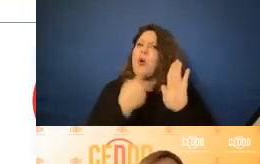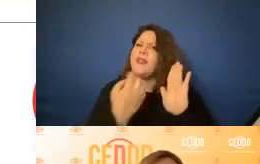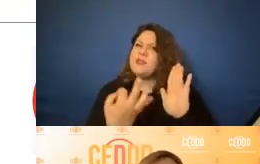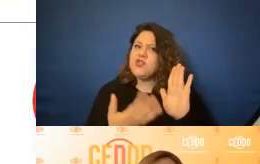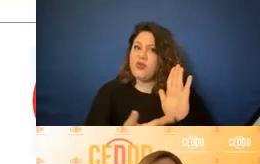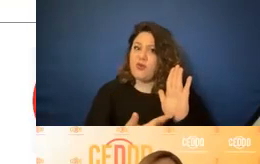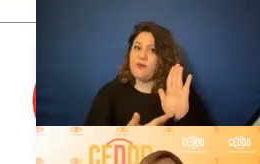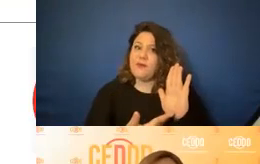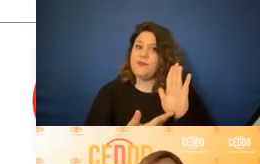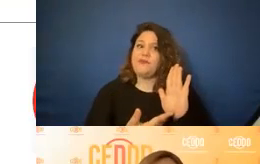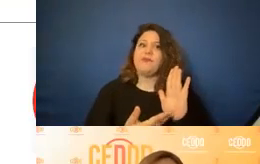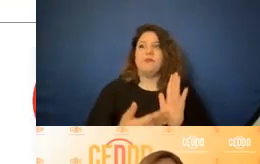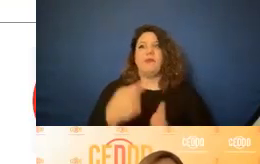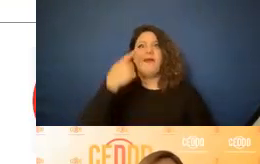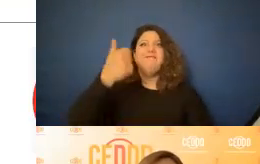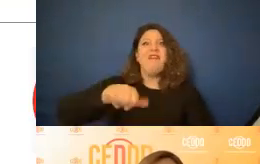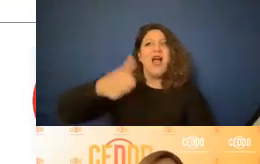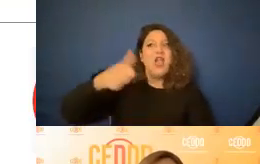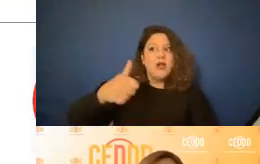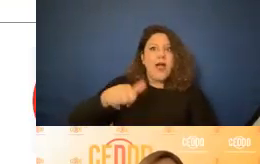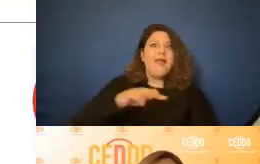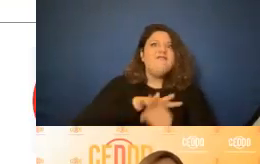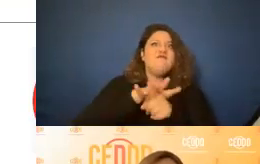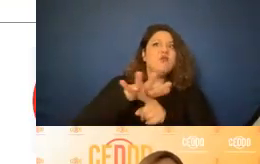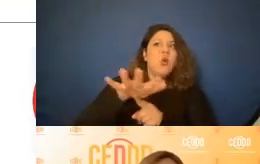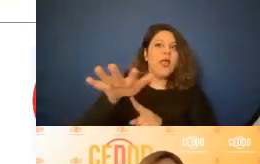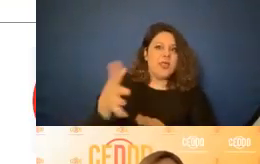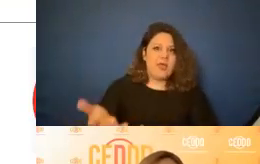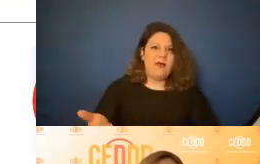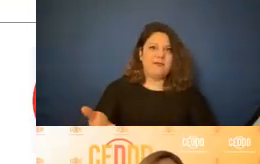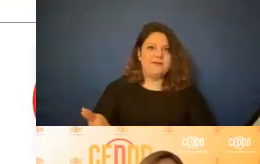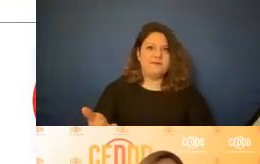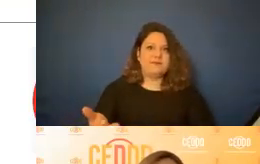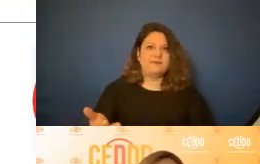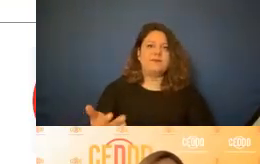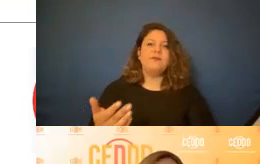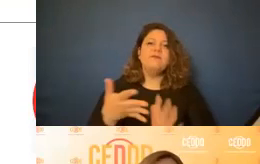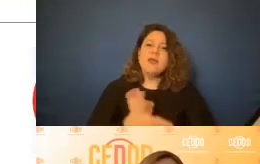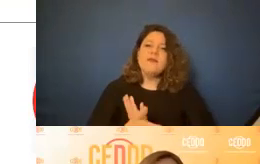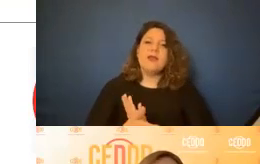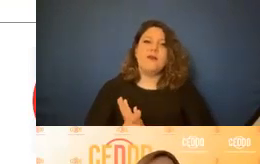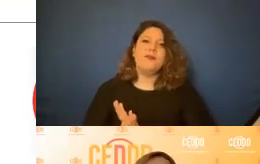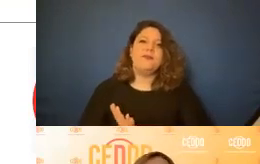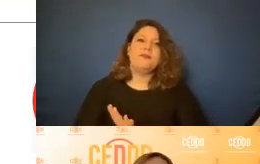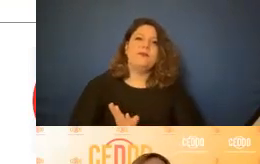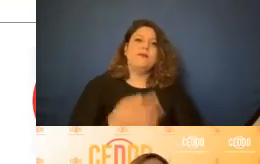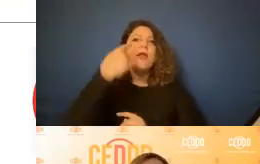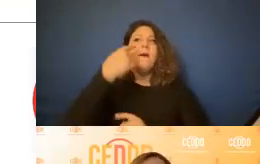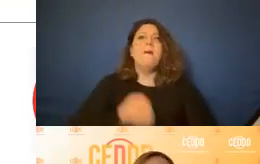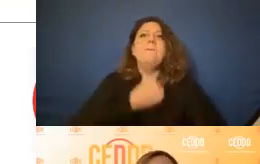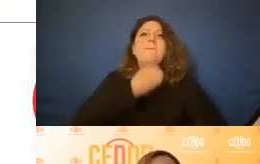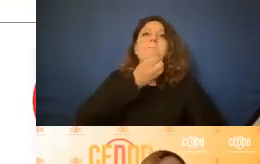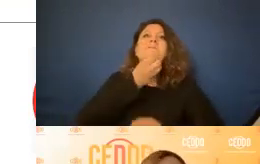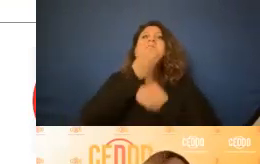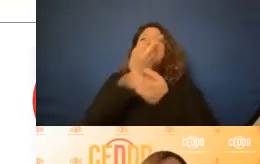el alcance de lo que está sucediendo. Y, por tanto, habrá que tener muy claro qué mensajes transmitimos,